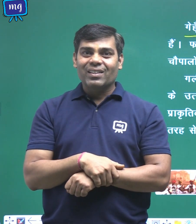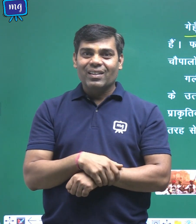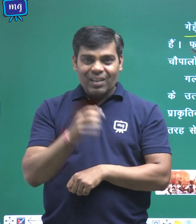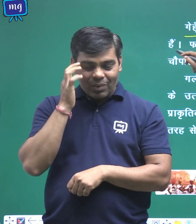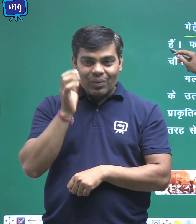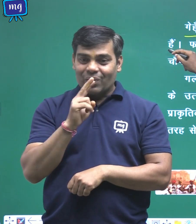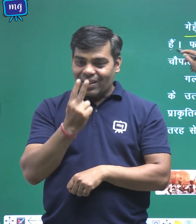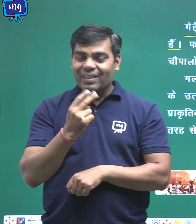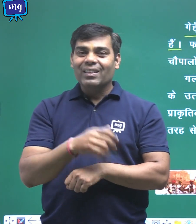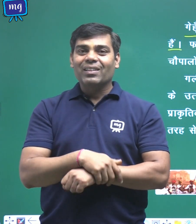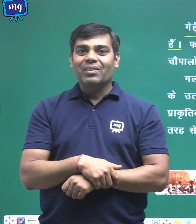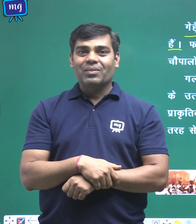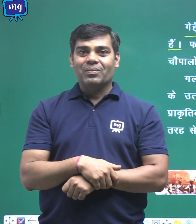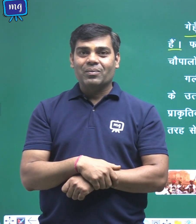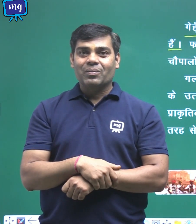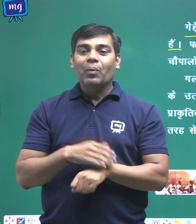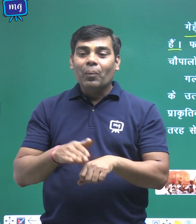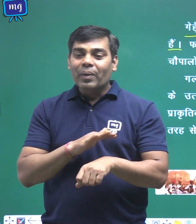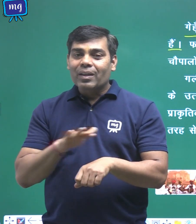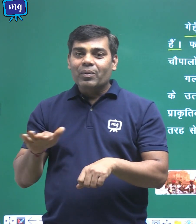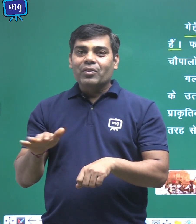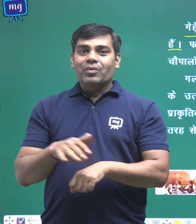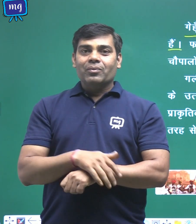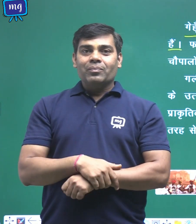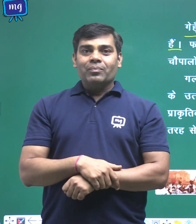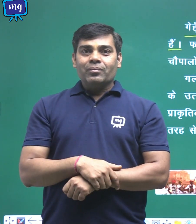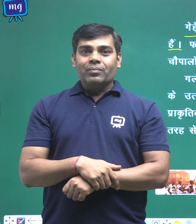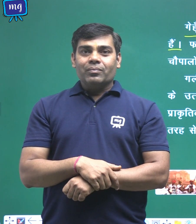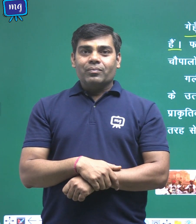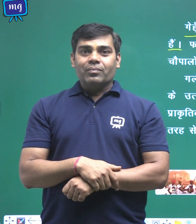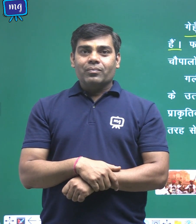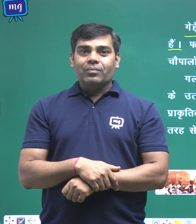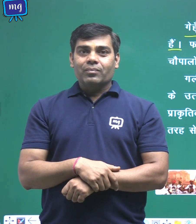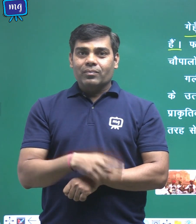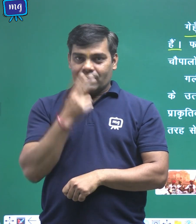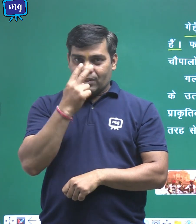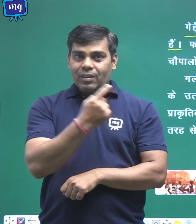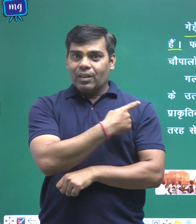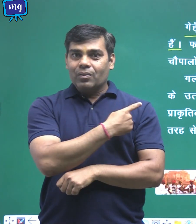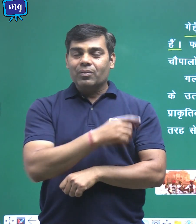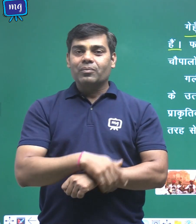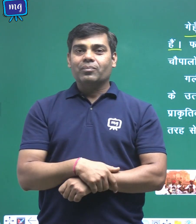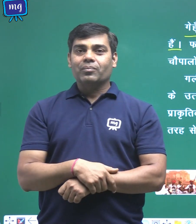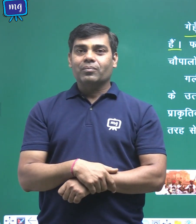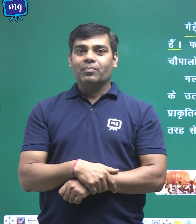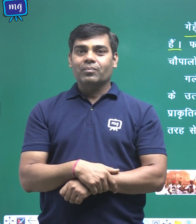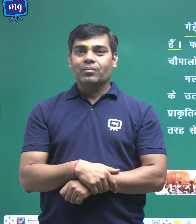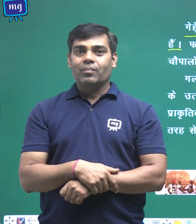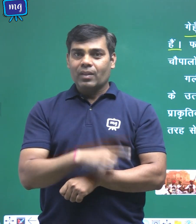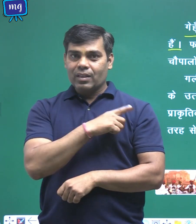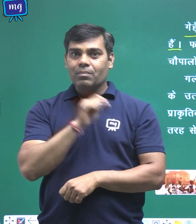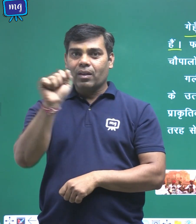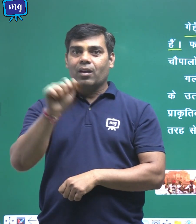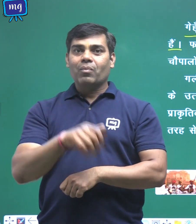लगते हैं। प्यारे बच्चों, इस चित्र को देखो। इसमें आपको